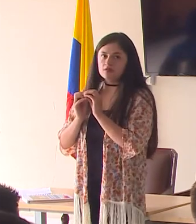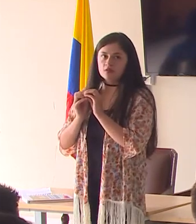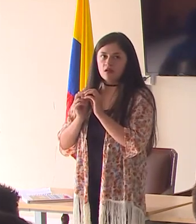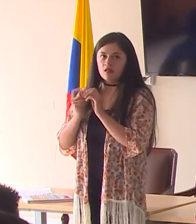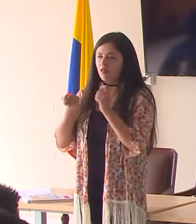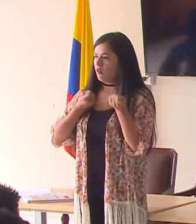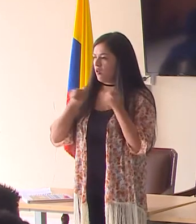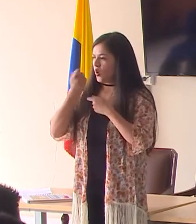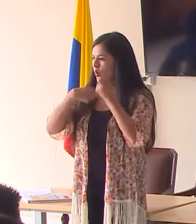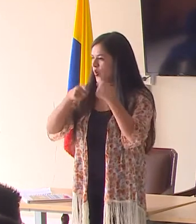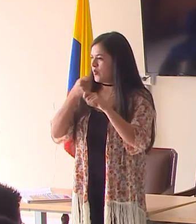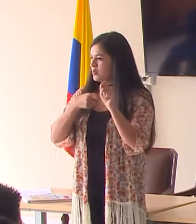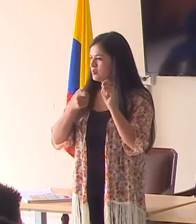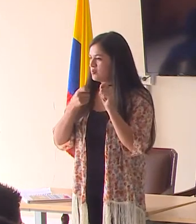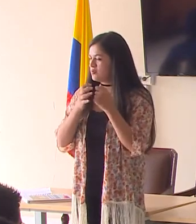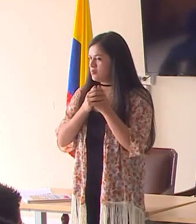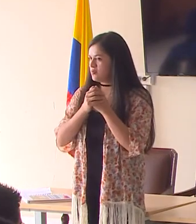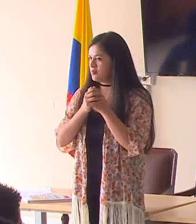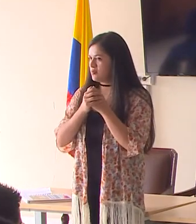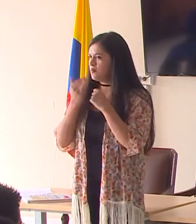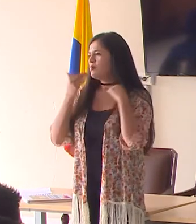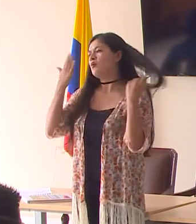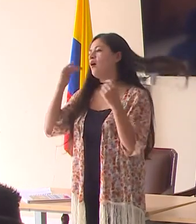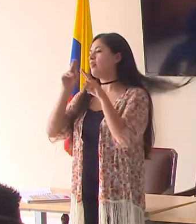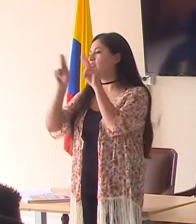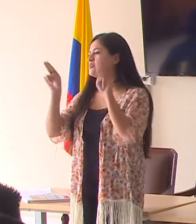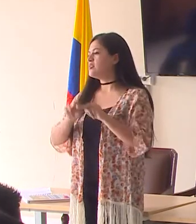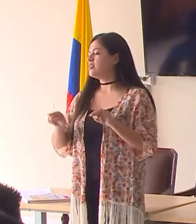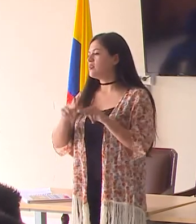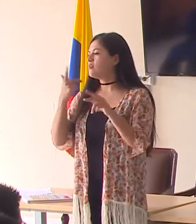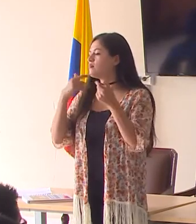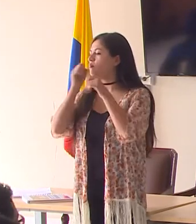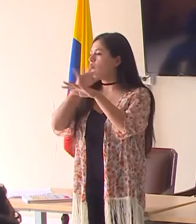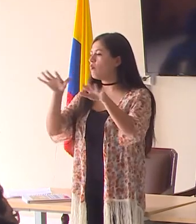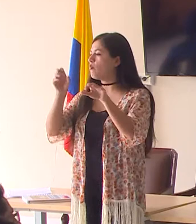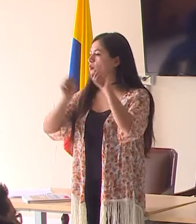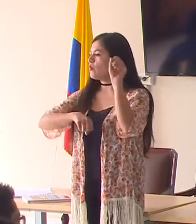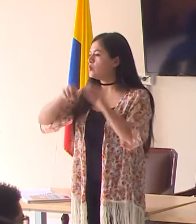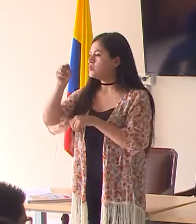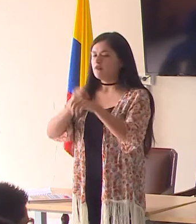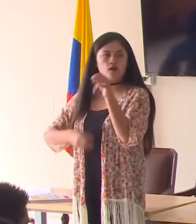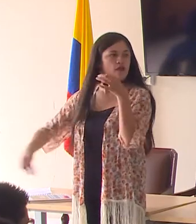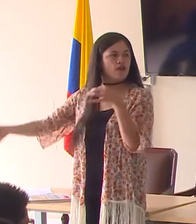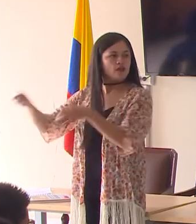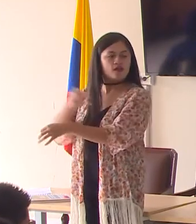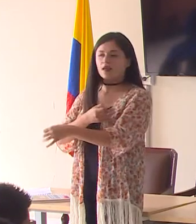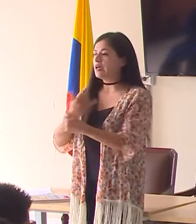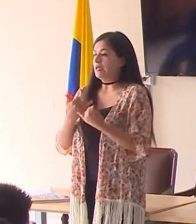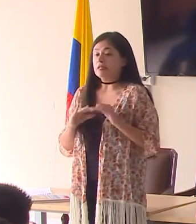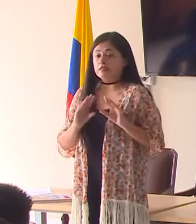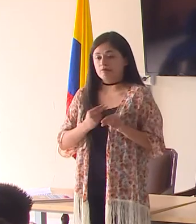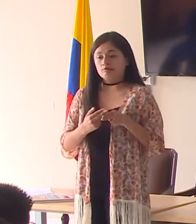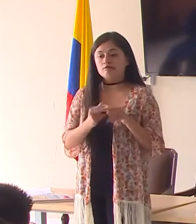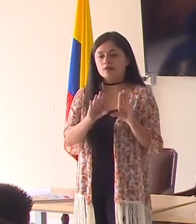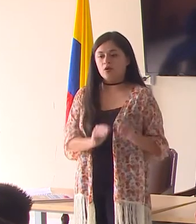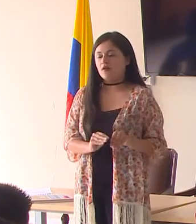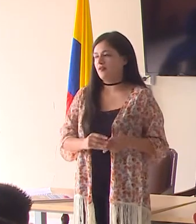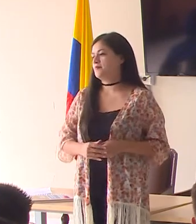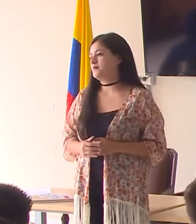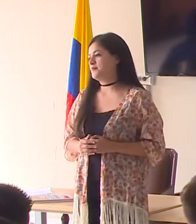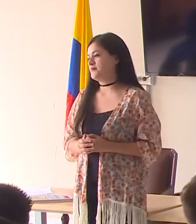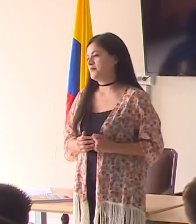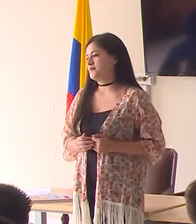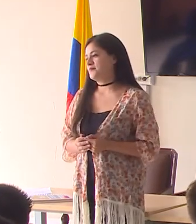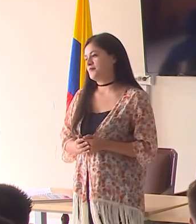digamos que en su momento internet ofreció como la posibilidad de intercambios directos está voy a terminar entre entre